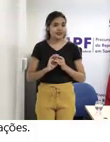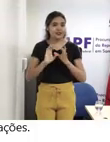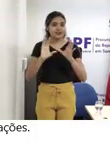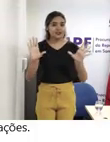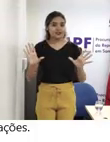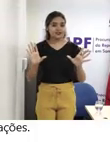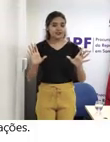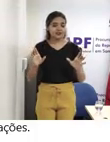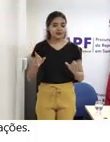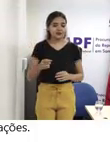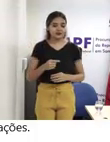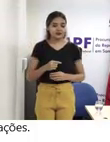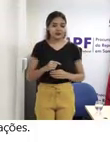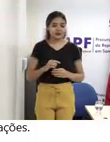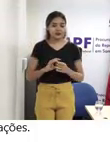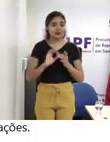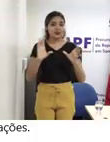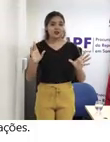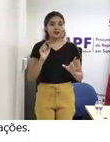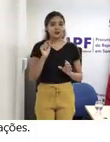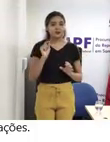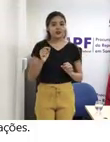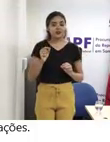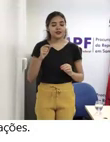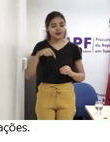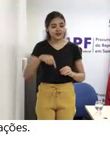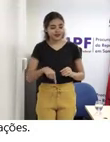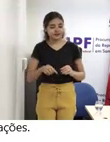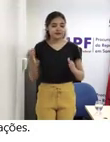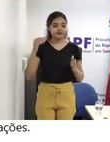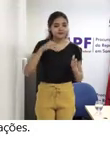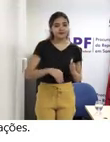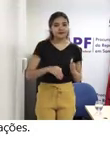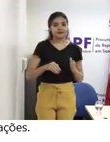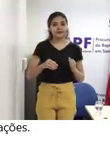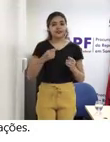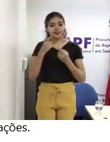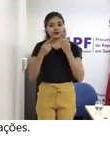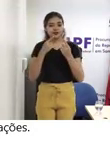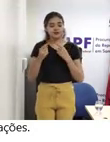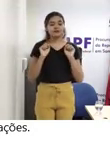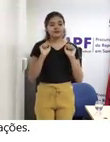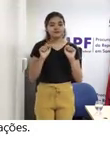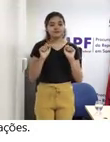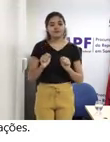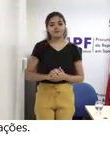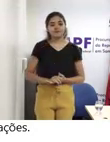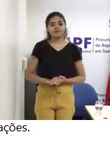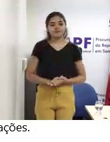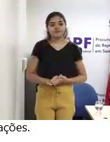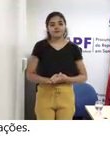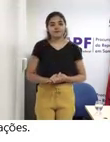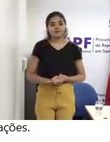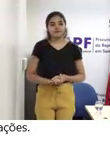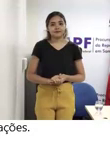eh e também a equipe que se sobrecarregou com a minha ausência Sobretudo o o Daniel e o